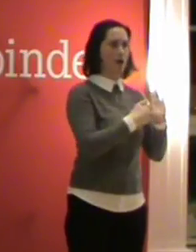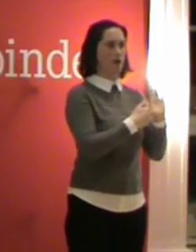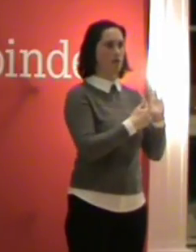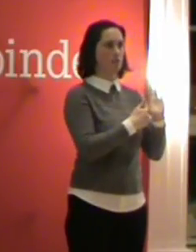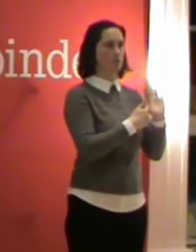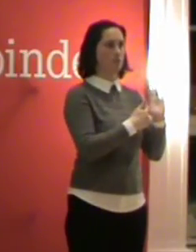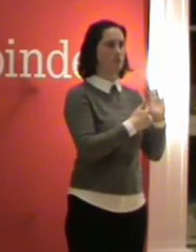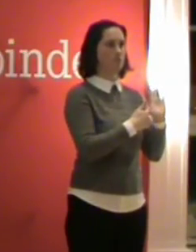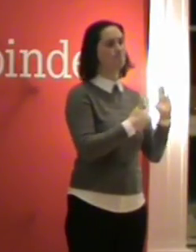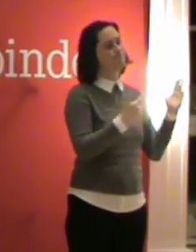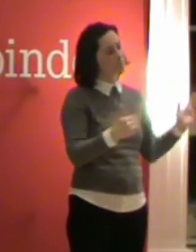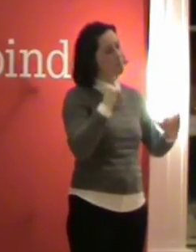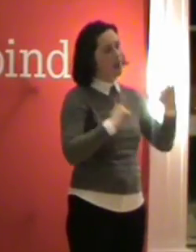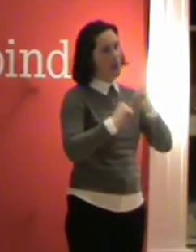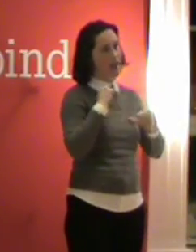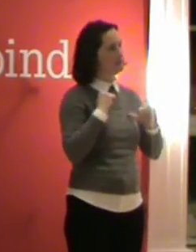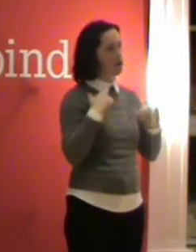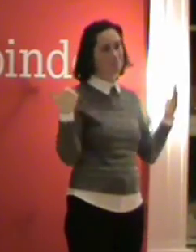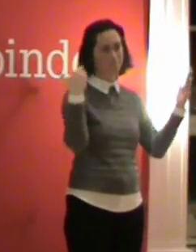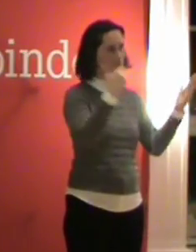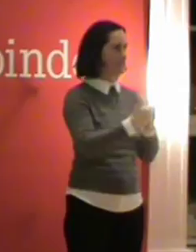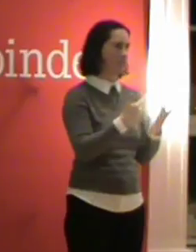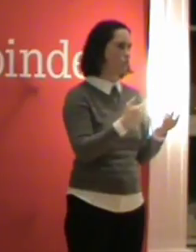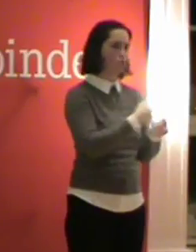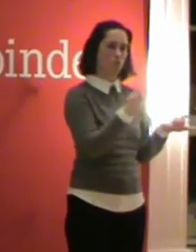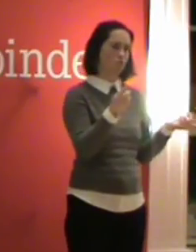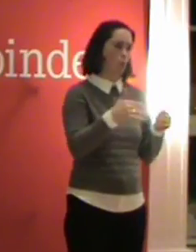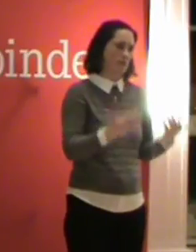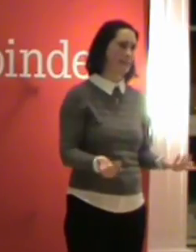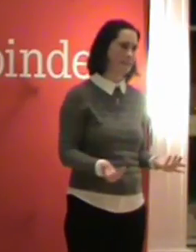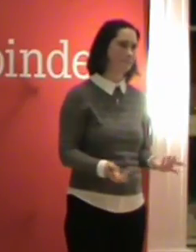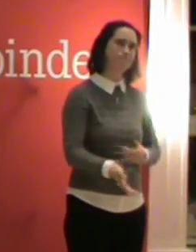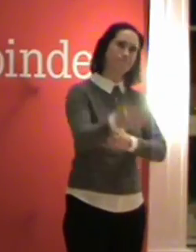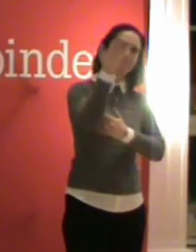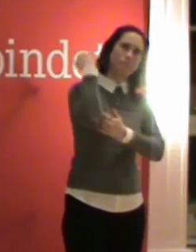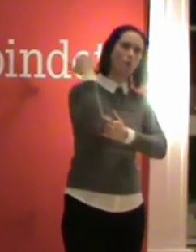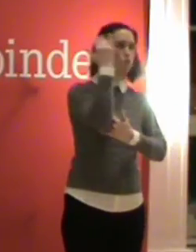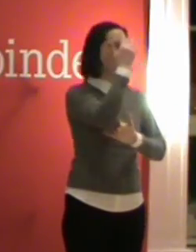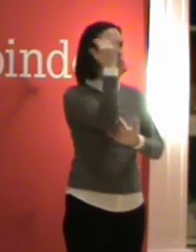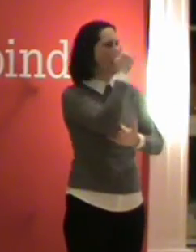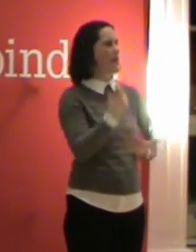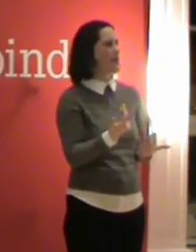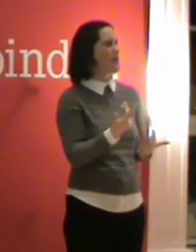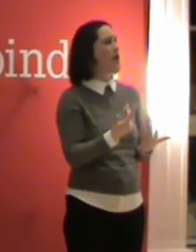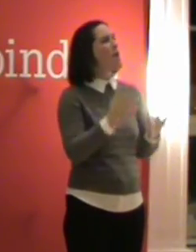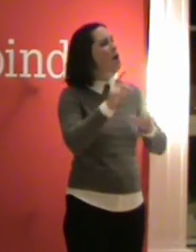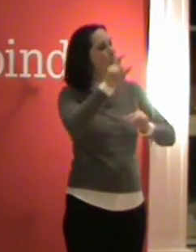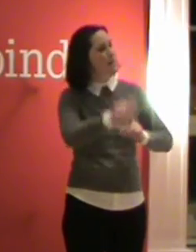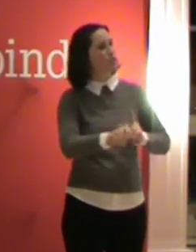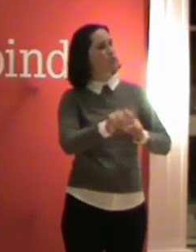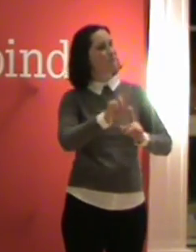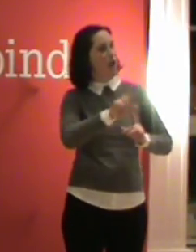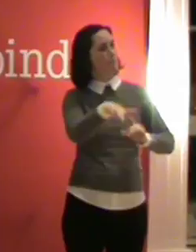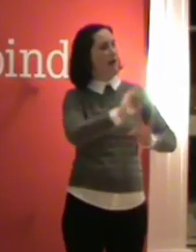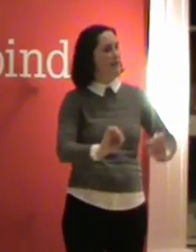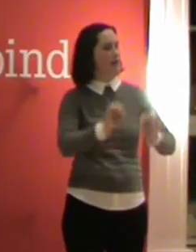Und leider ist es aber noch nicht immer so. Da haben wir vor einer ganzen Zeit so ein bisschen überlegt, Mensch, wer würde ich denn auch diejenigen, die sich in